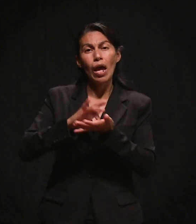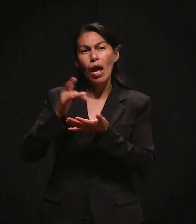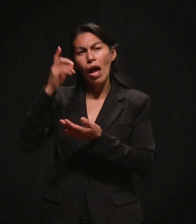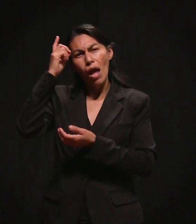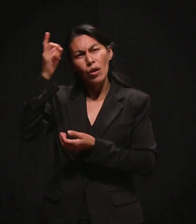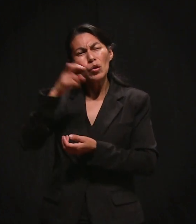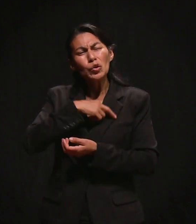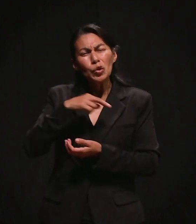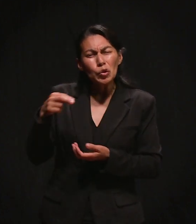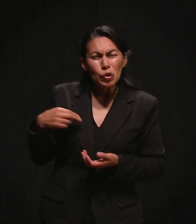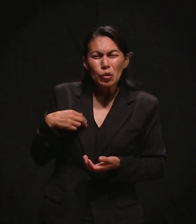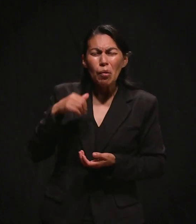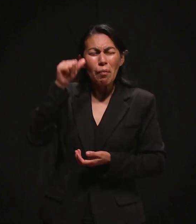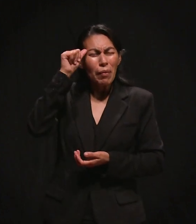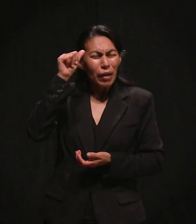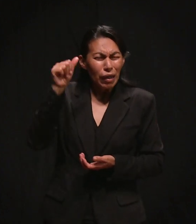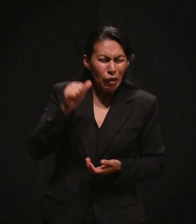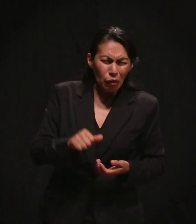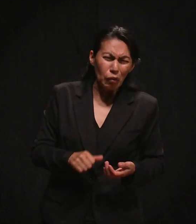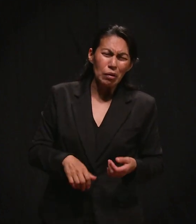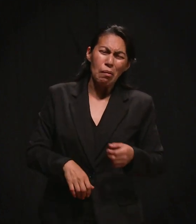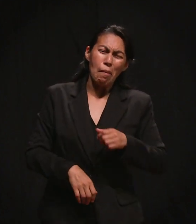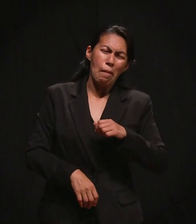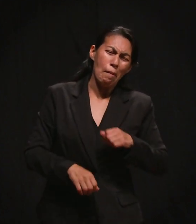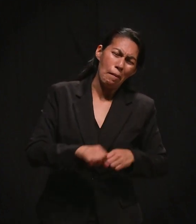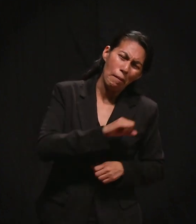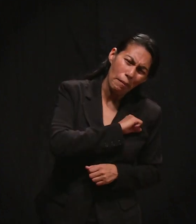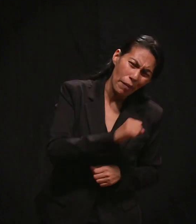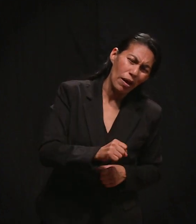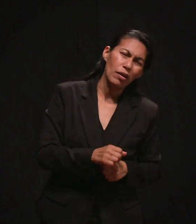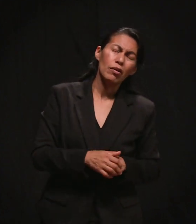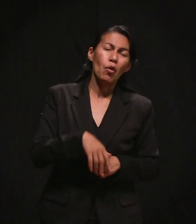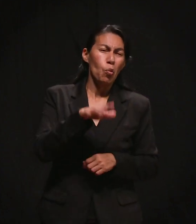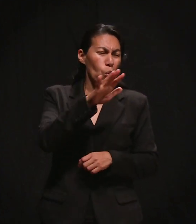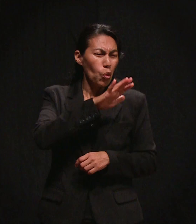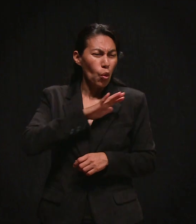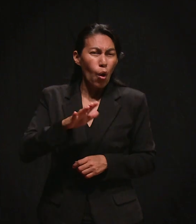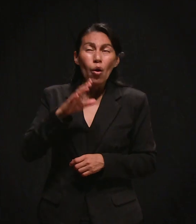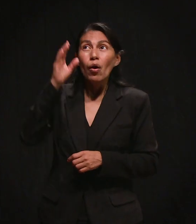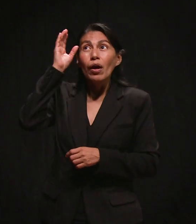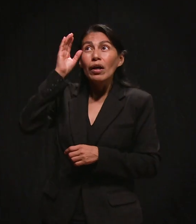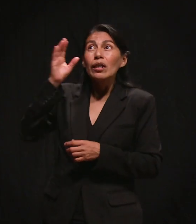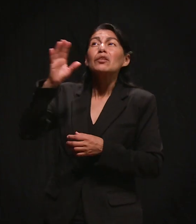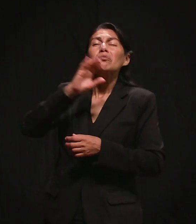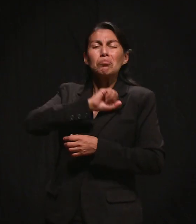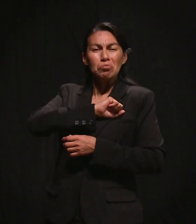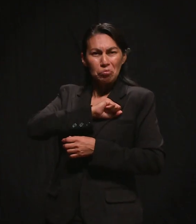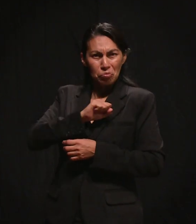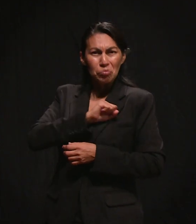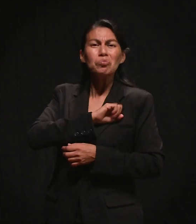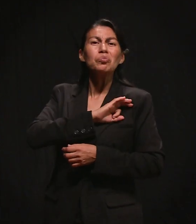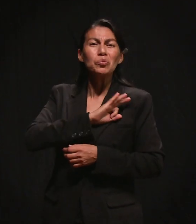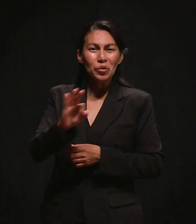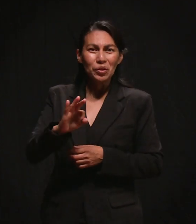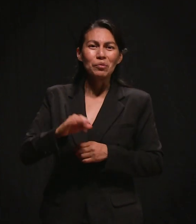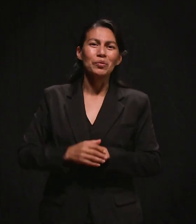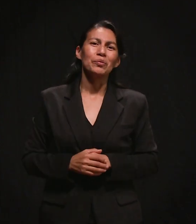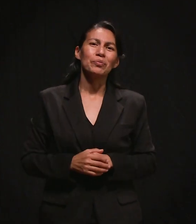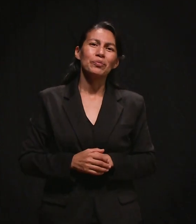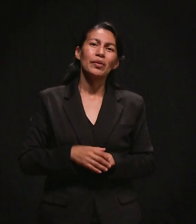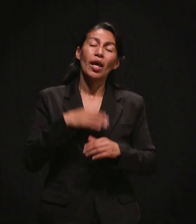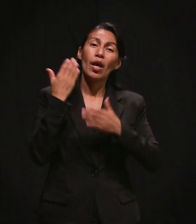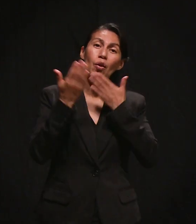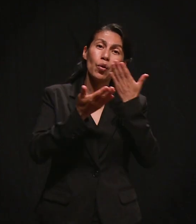de que somos pecadores, ¿cierto? Todo lo podemos en Cristo. Amén. Estudiante universitaria, por